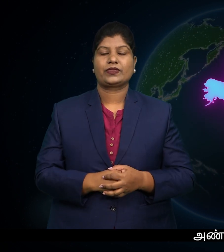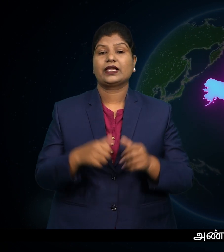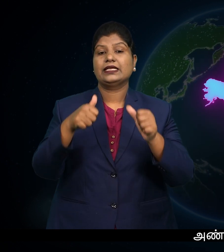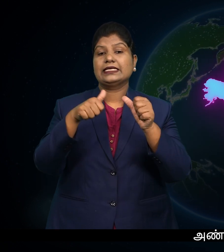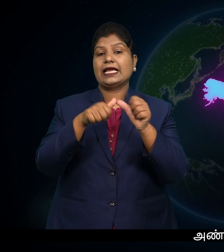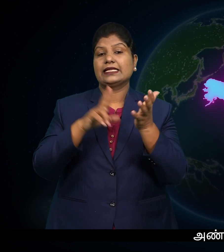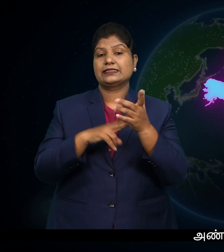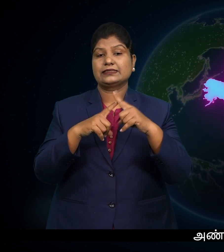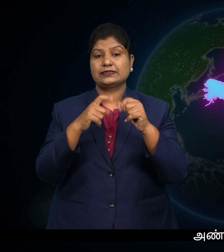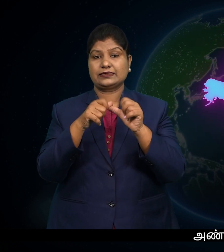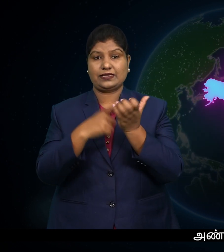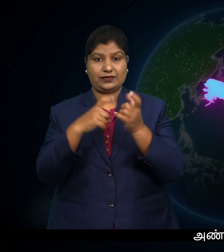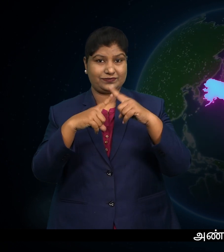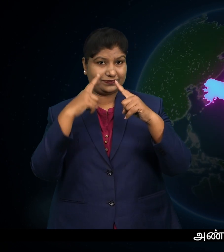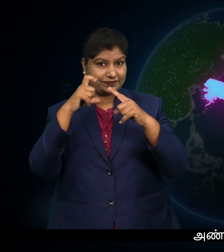அண்டார்டிகா,